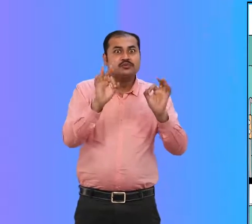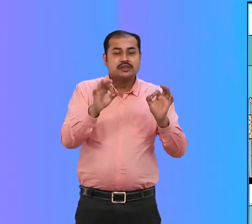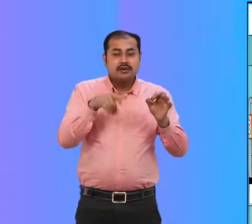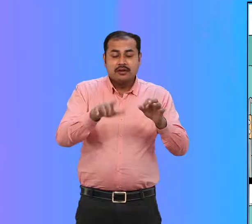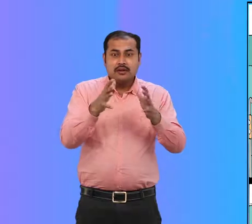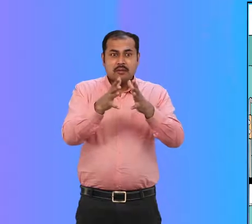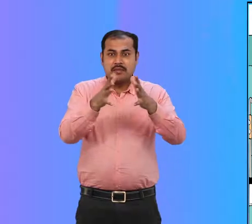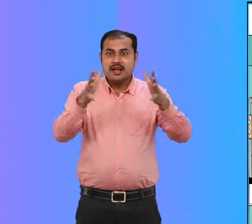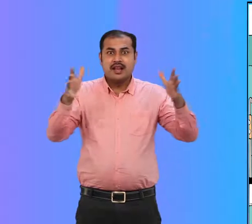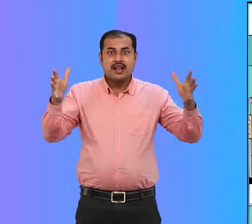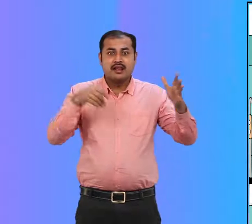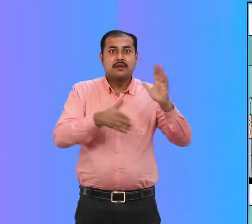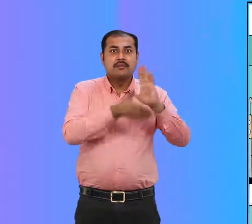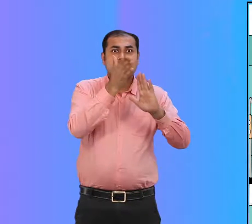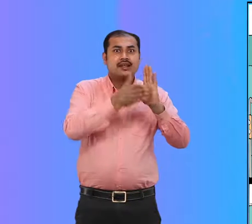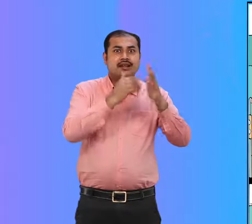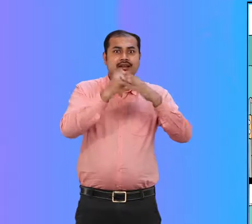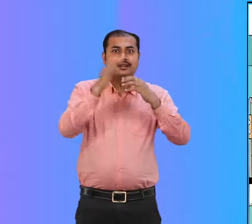यह बहुत बड़ा है